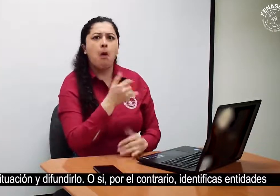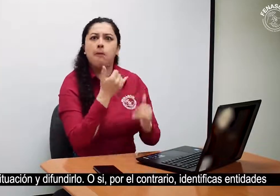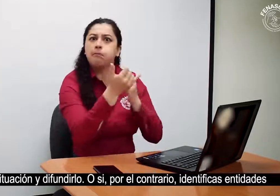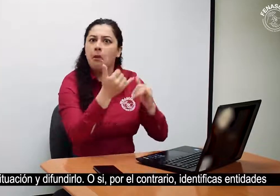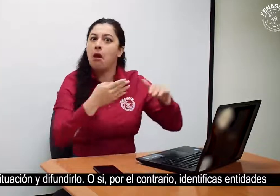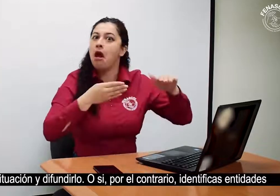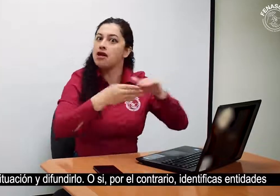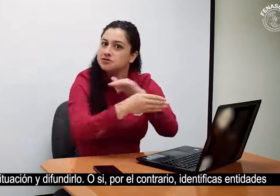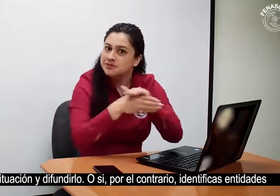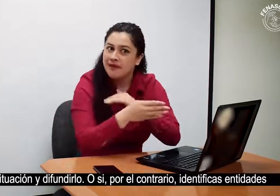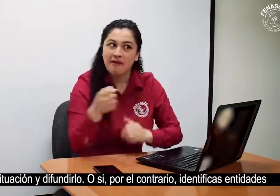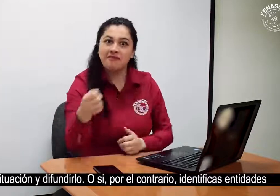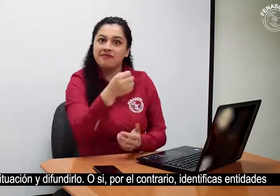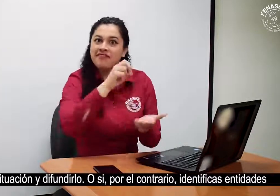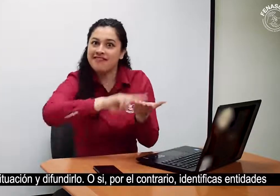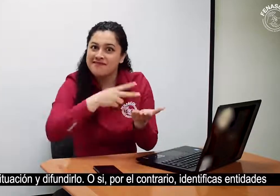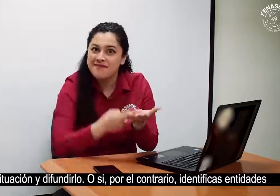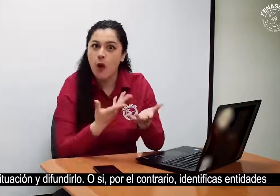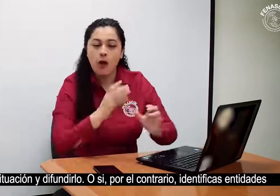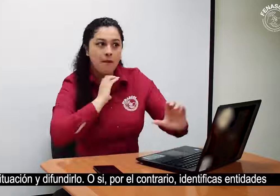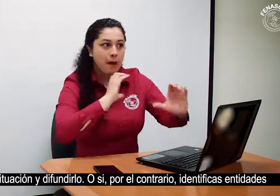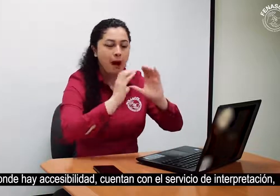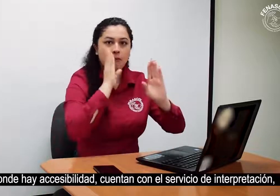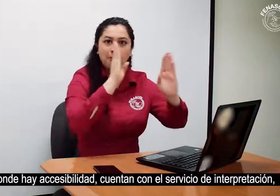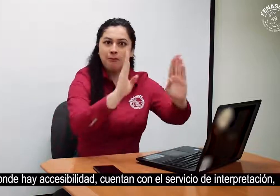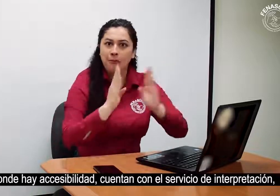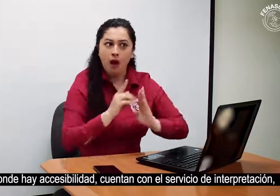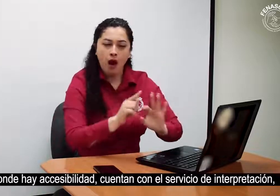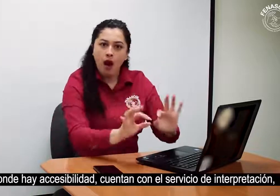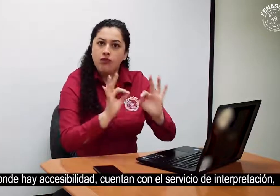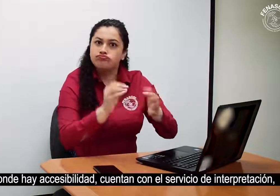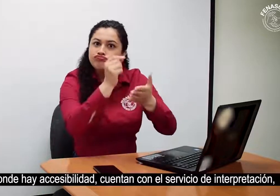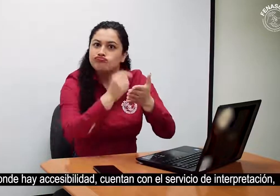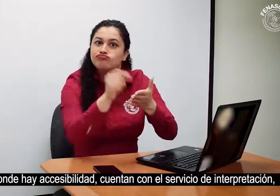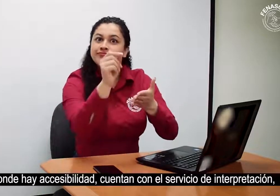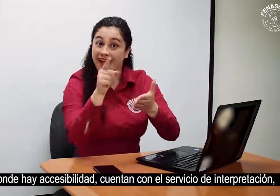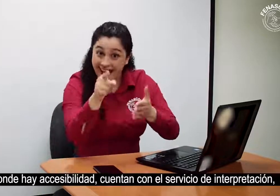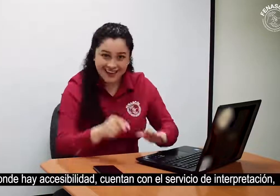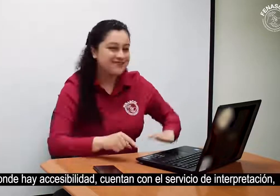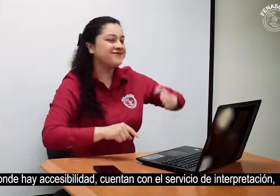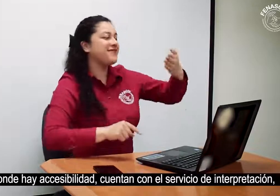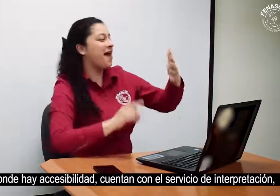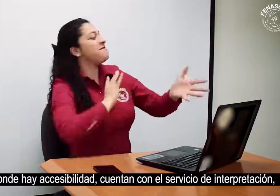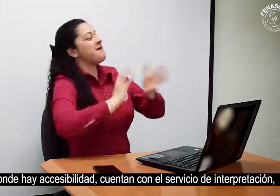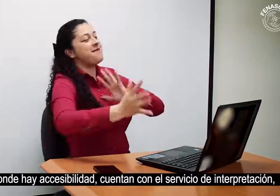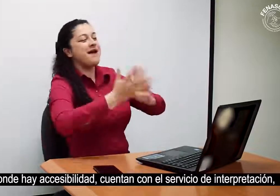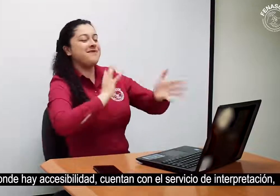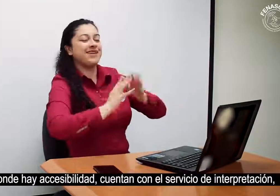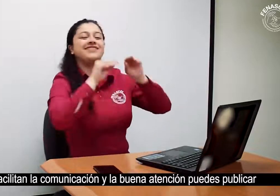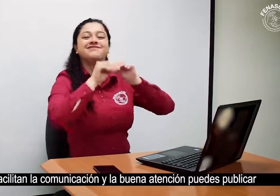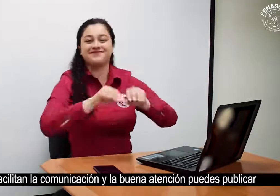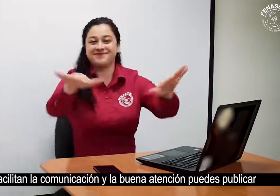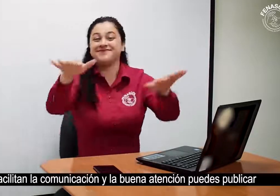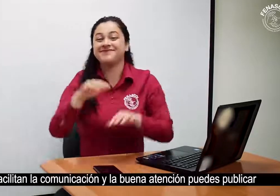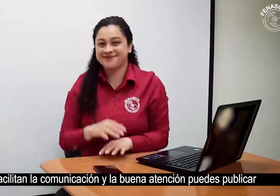difundirlo. O si por el contrario identificas entidades en donde hay accesibilidad, cuentan con el servicio de interpretación, facilitan la